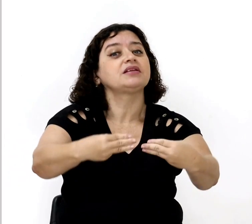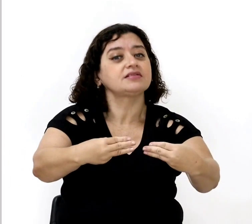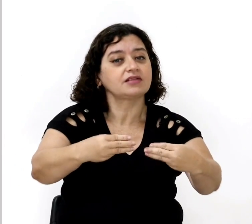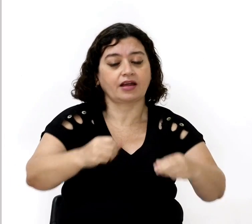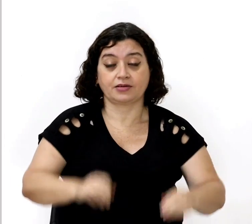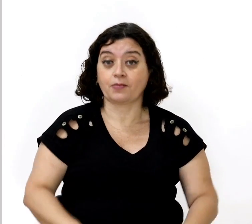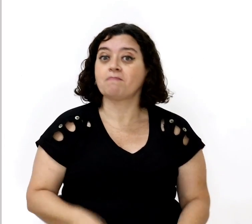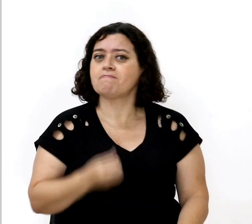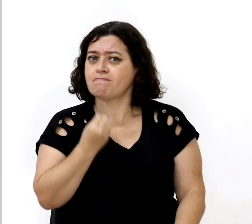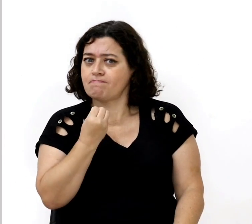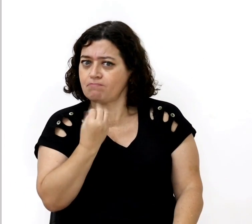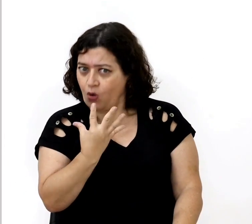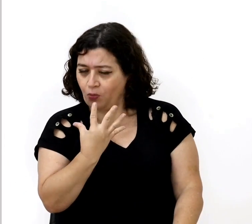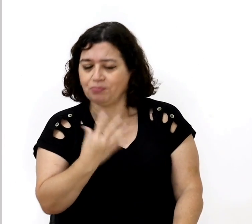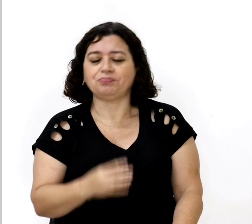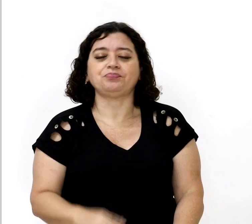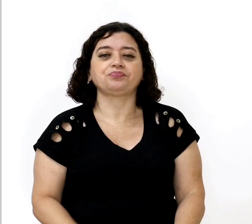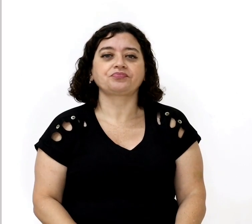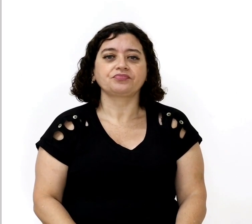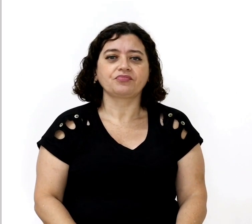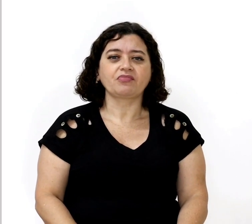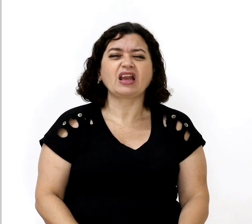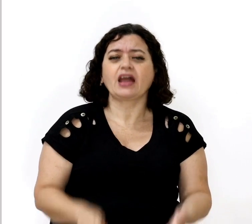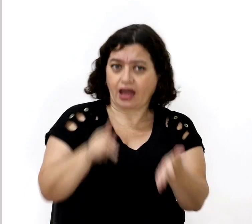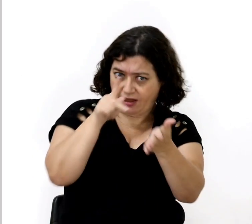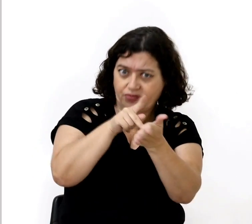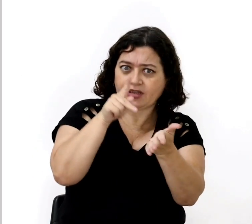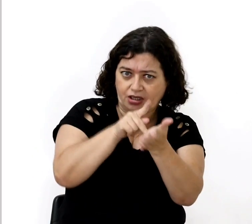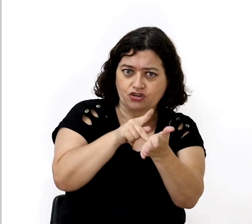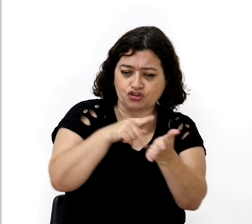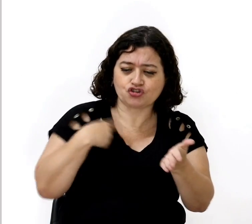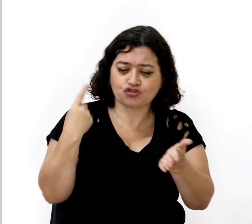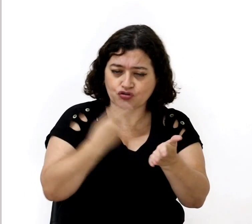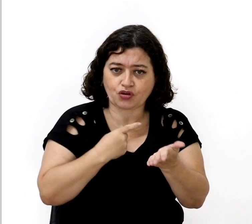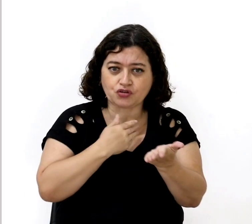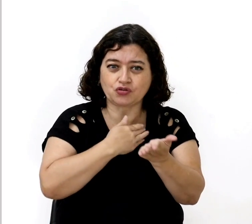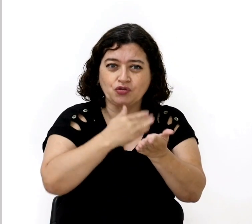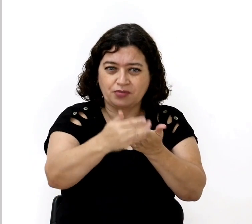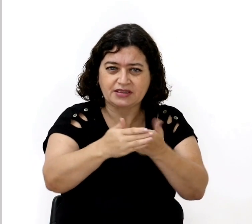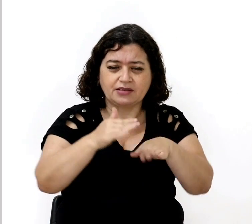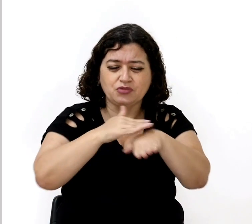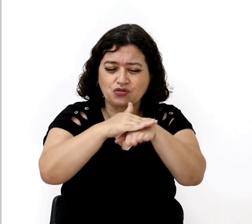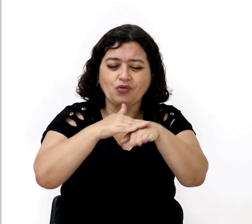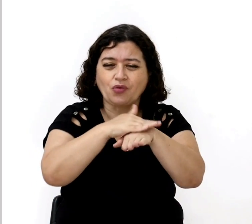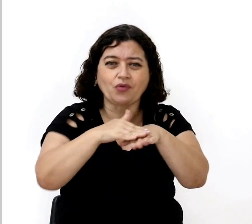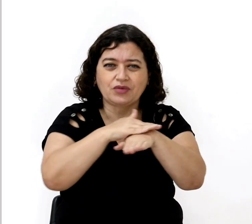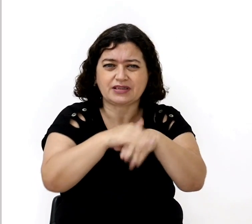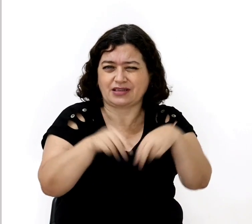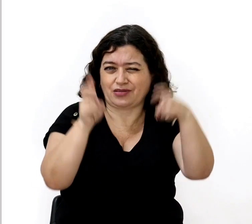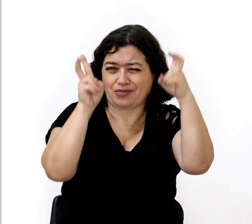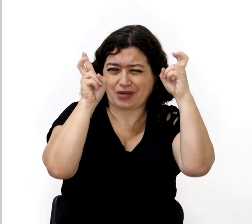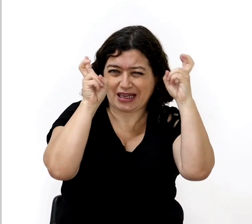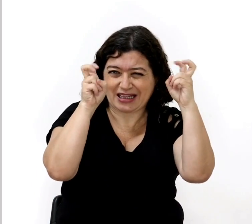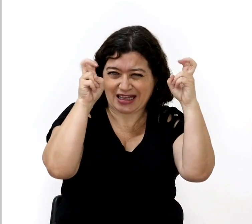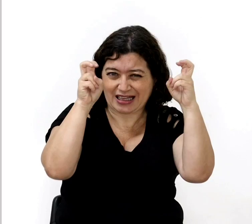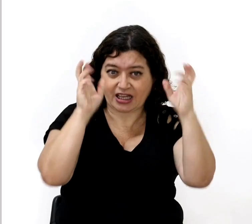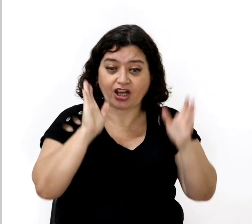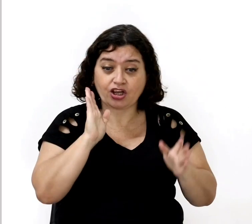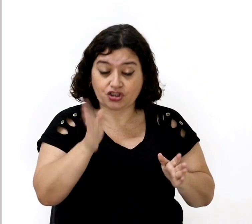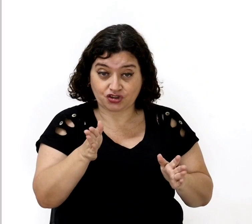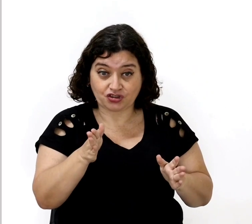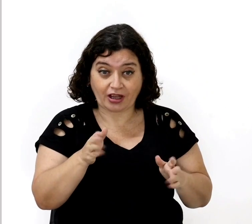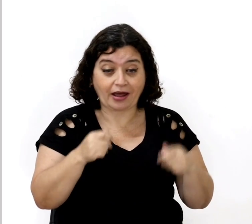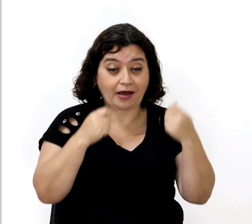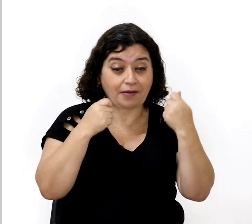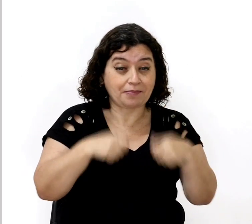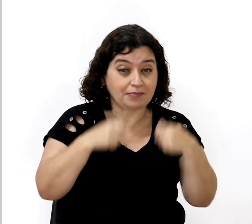ministérios. Bom, é óbvio que quando a gente começa falando sobre esse assunto, a gente já